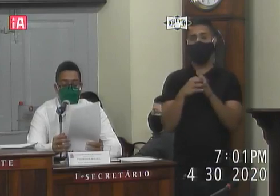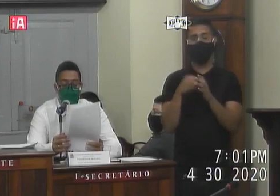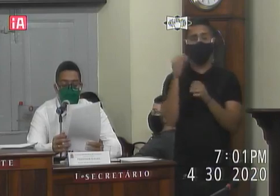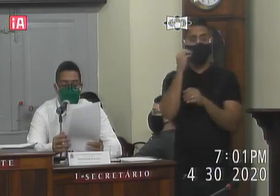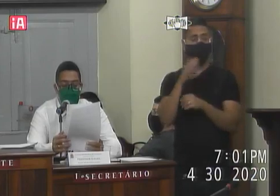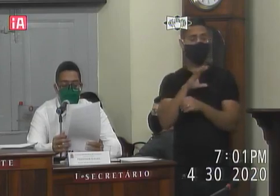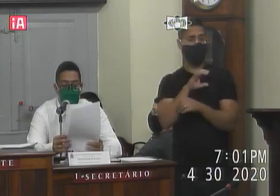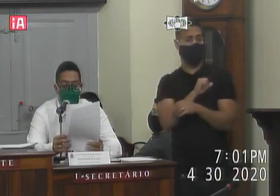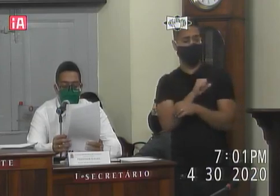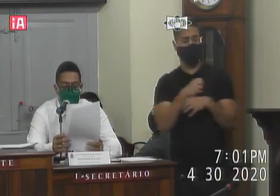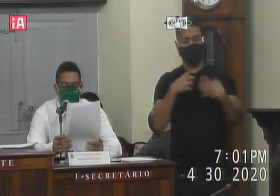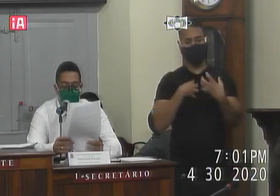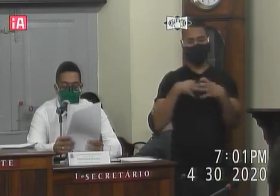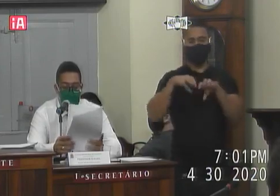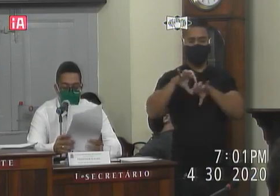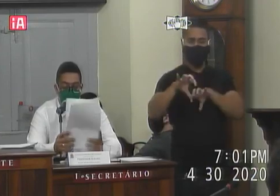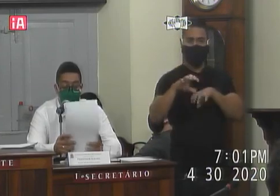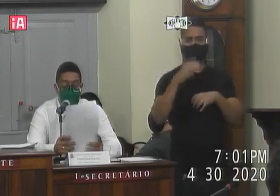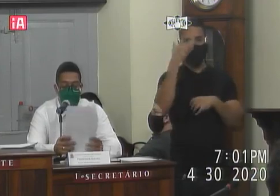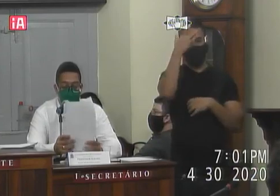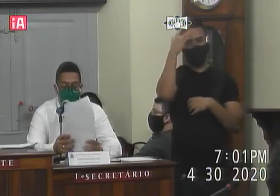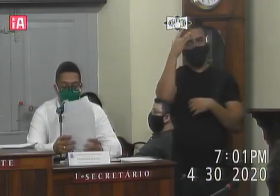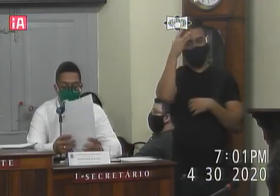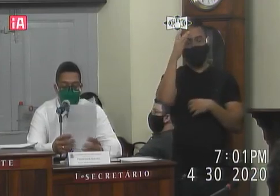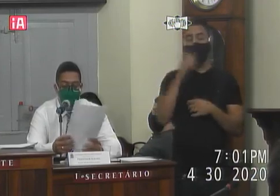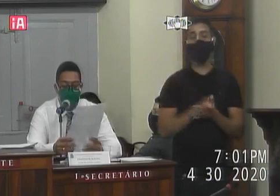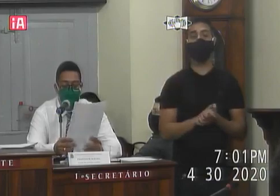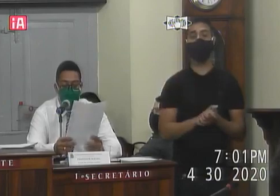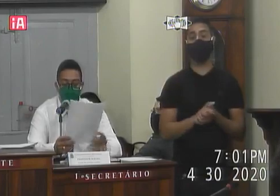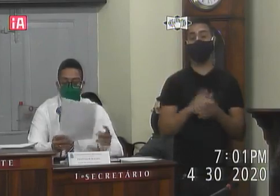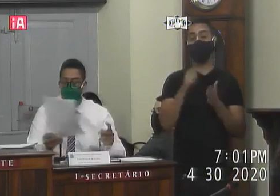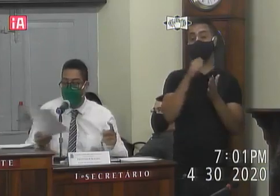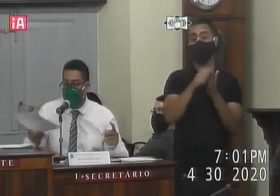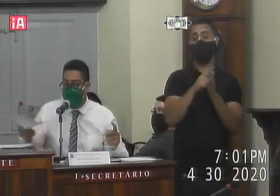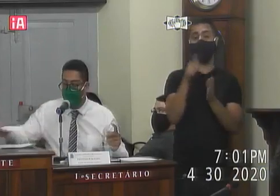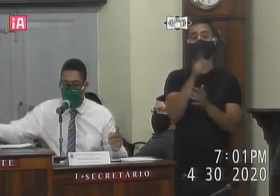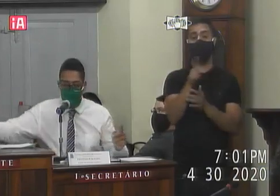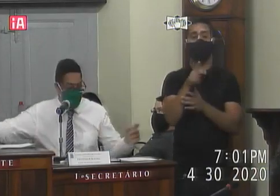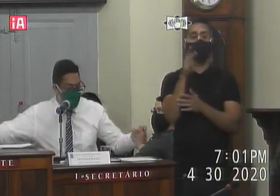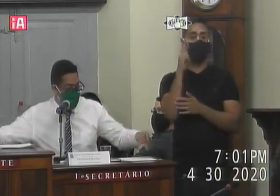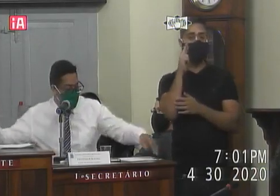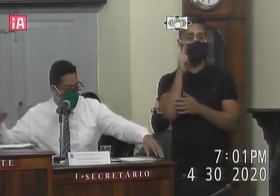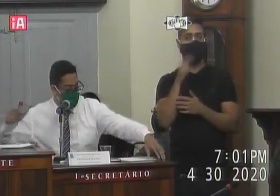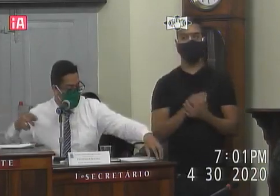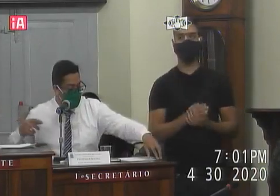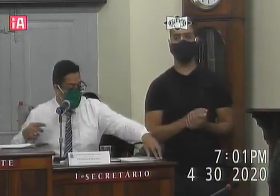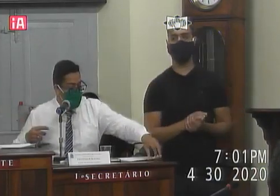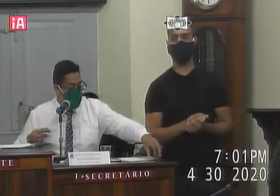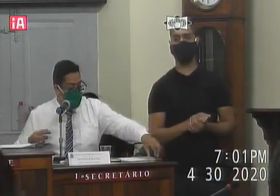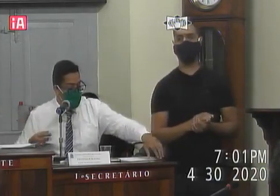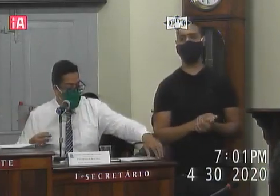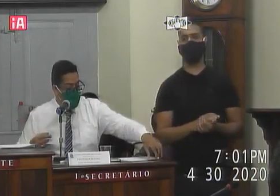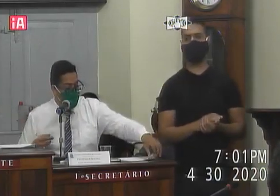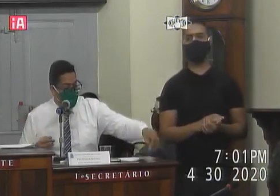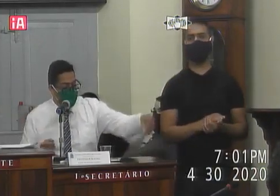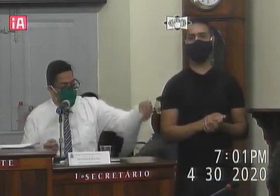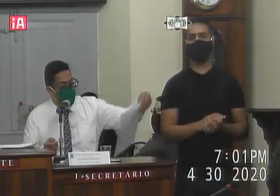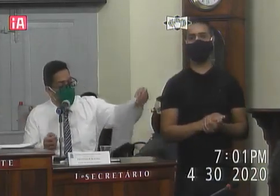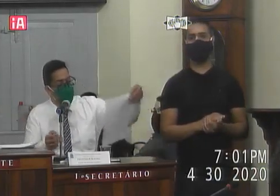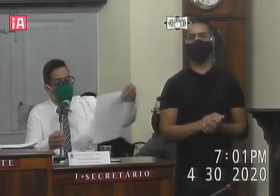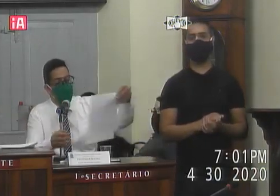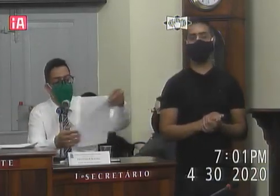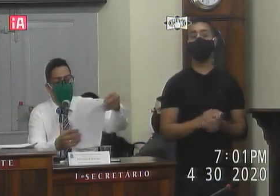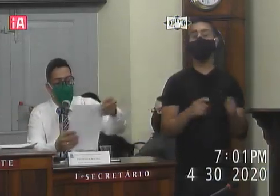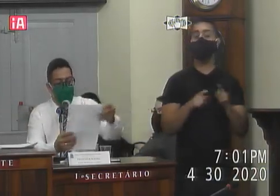amor, solidariedade e compaixão com o próximo. Sala das Sessões, 30 de abril, vereador professor Rafael. E a vereadora